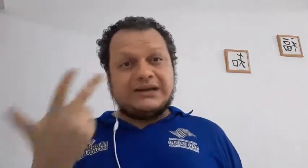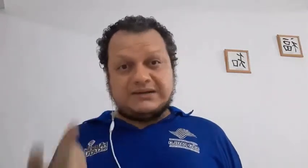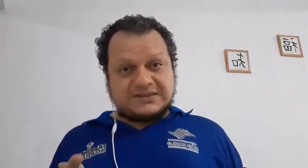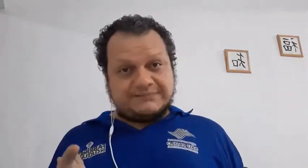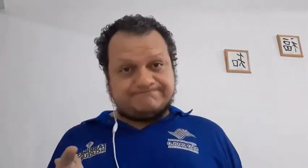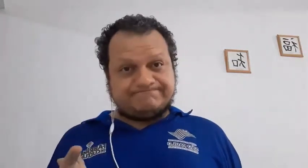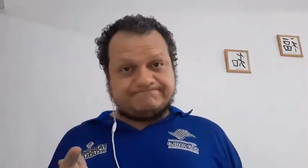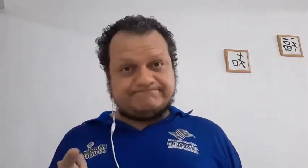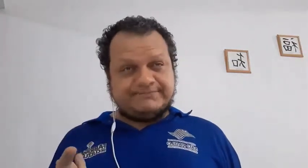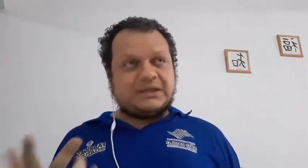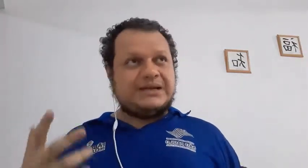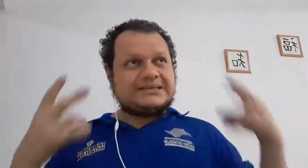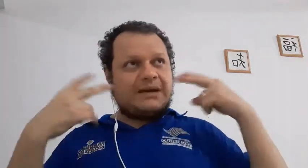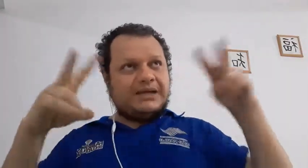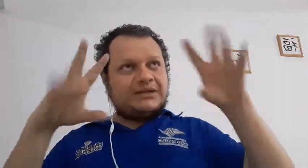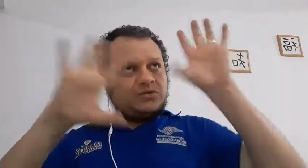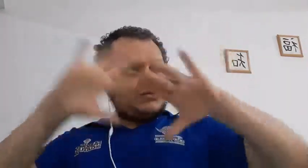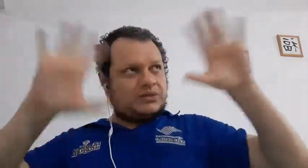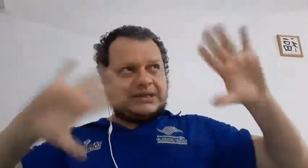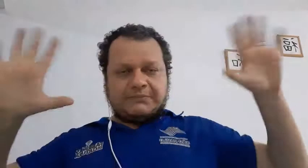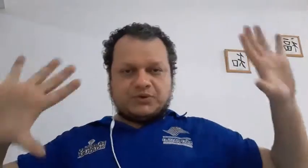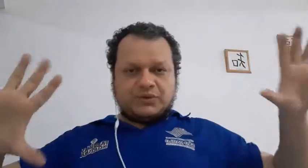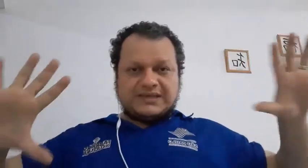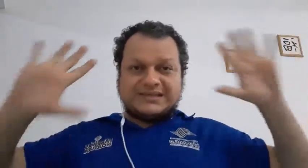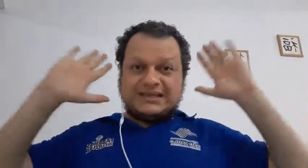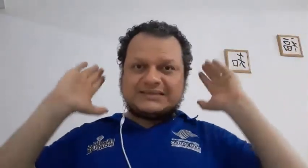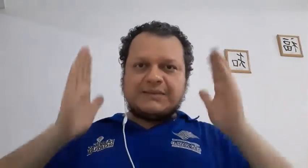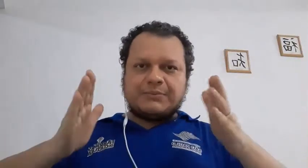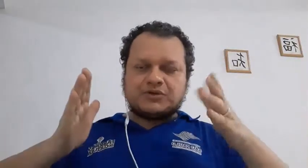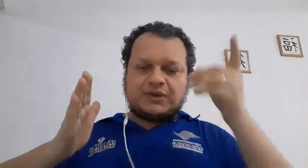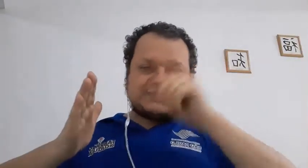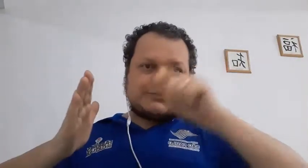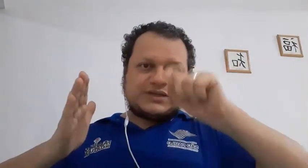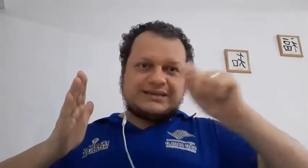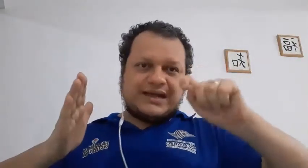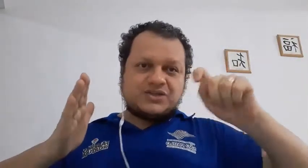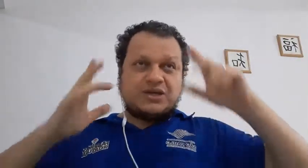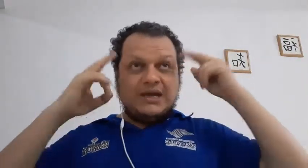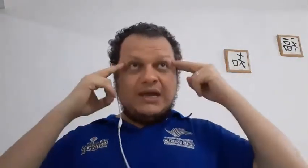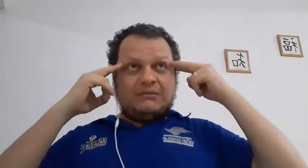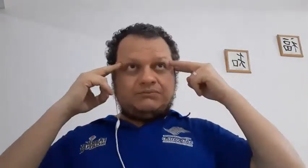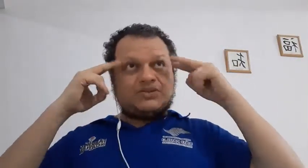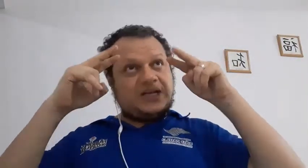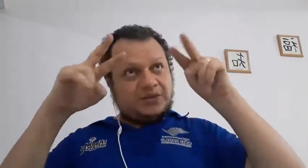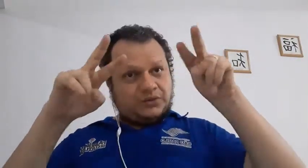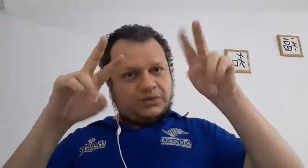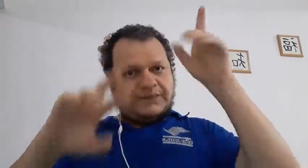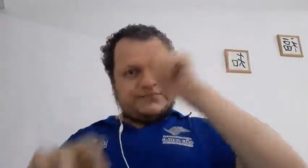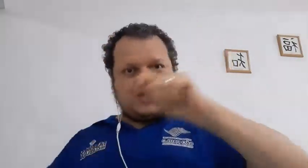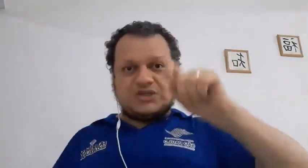oraliza. Então ele sabe ler tudo o que está em português? Ele sabe português na modalidade de leitura e de